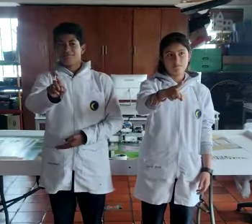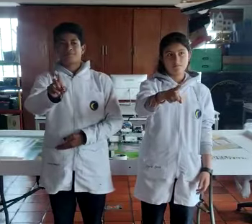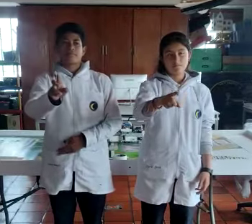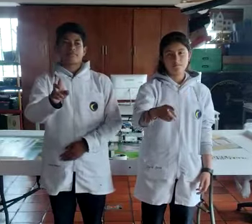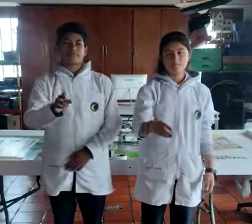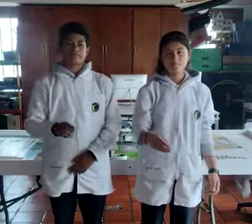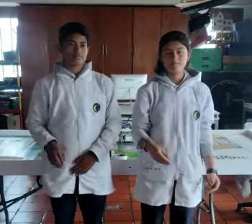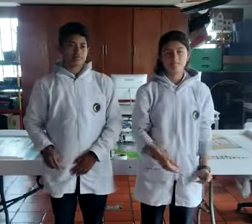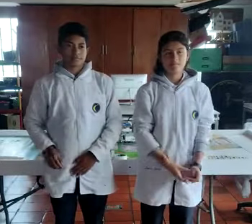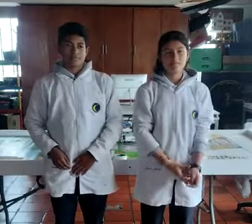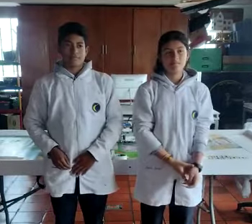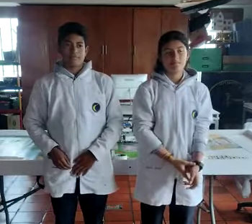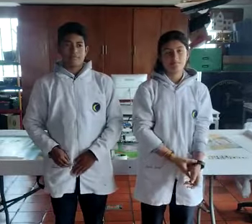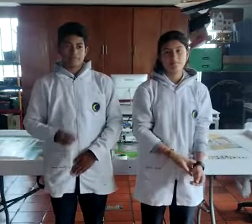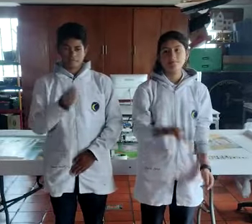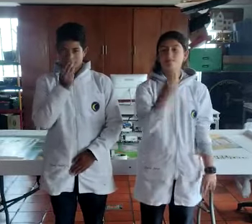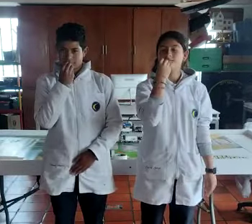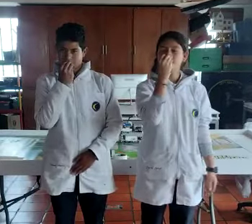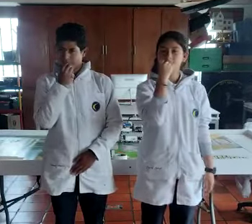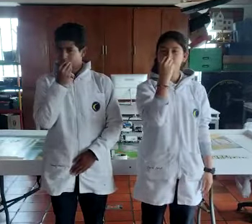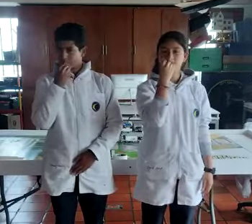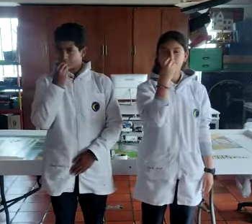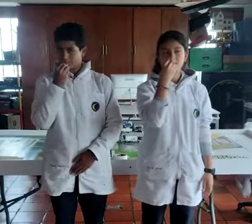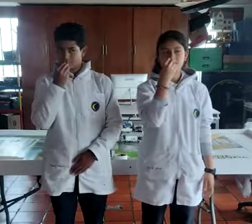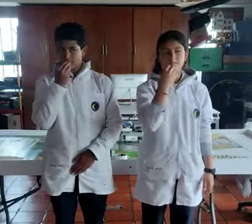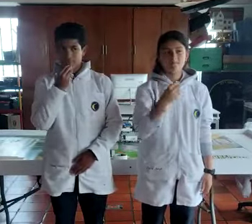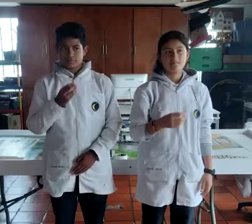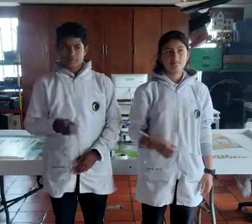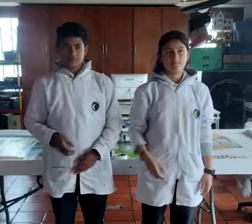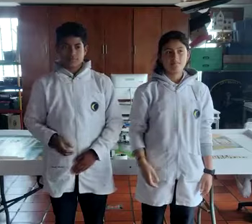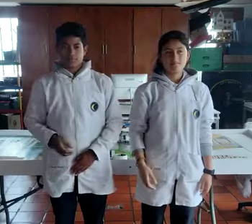Los alimentos. Hambre.